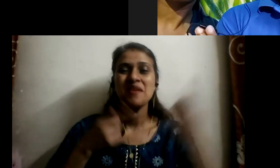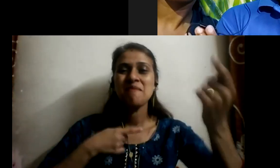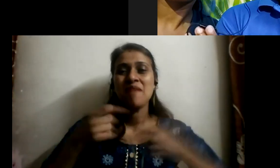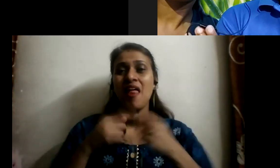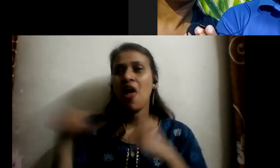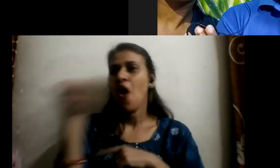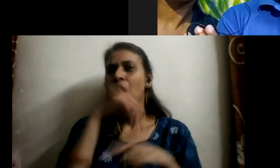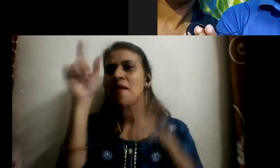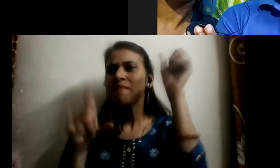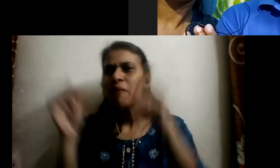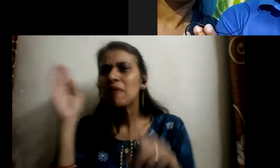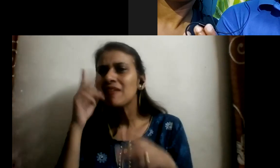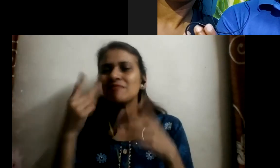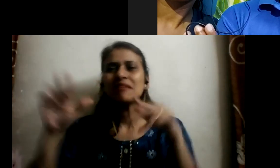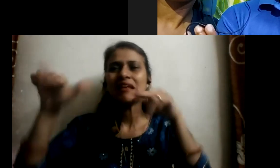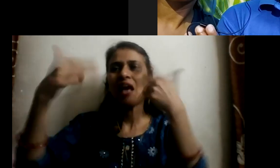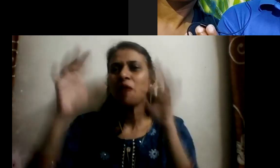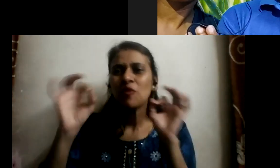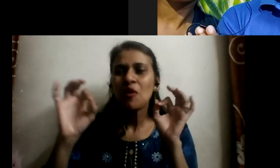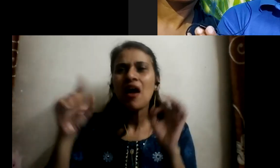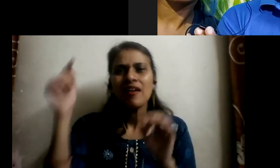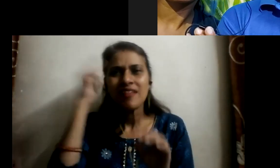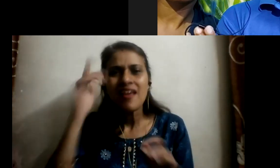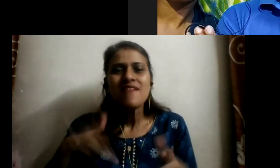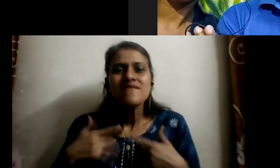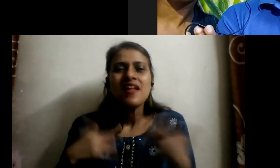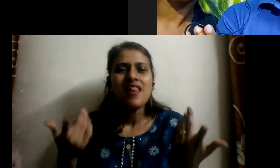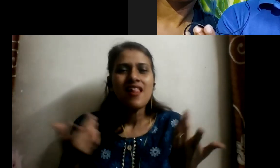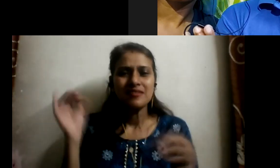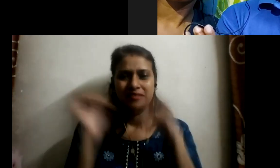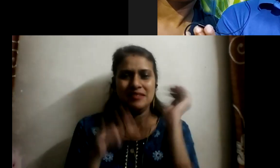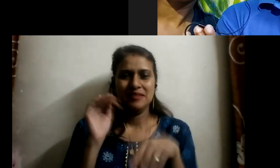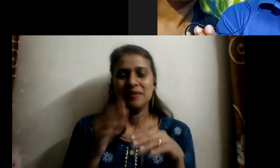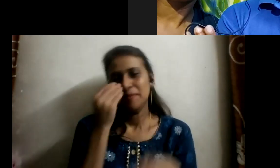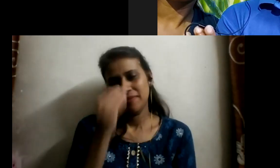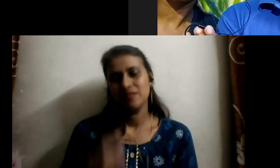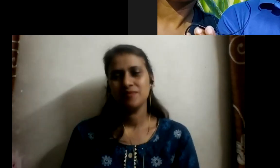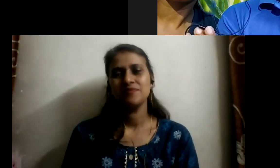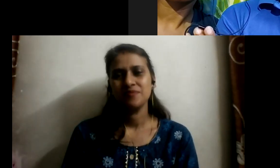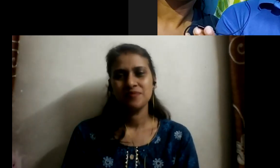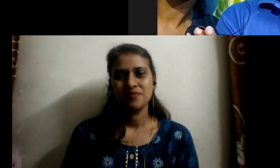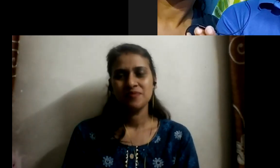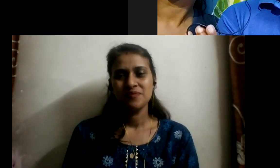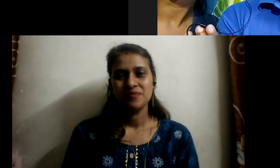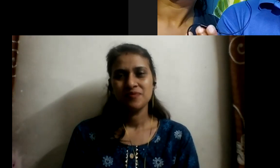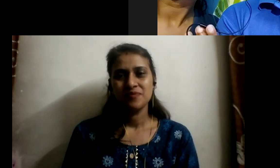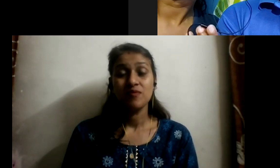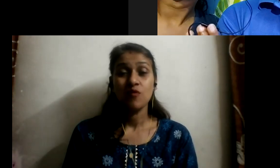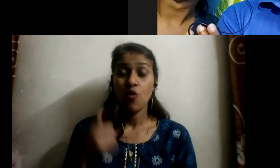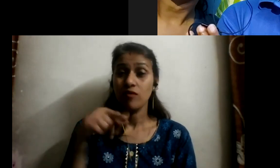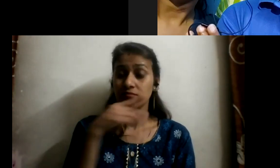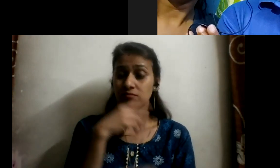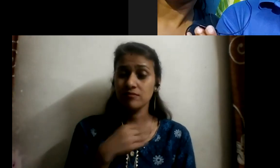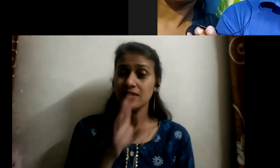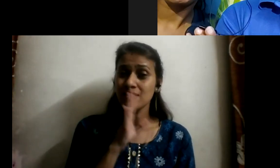रिएक्शन। आई थिंक कोई ना कोई रिएक्शन है, तो आप लोग बताएं कि व्हाट आई सेड एंड व्हाट यू हर्ड।